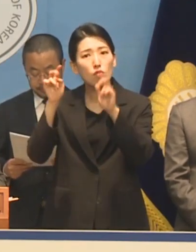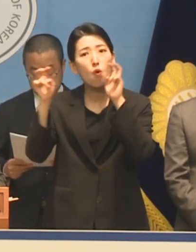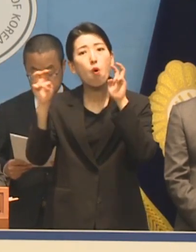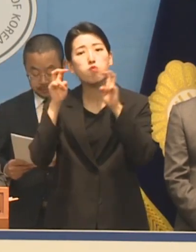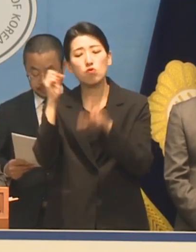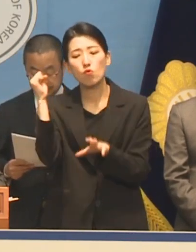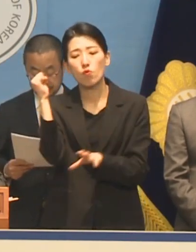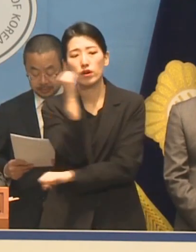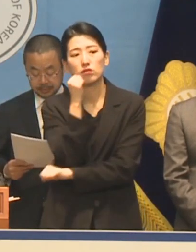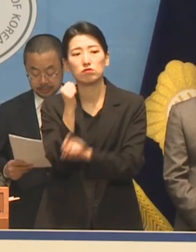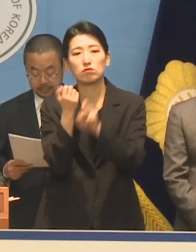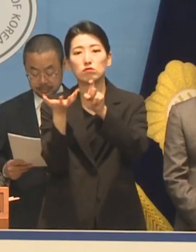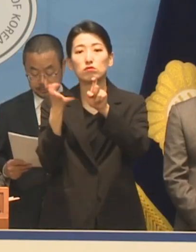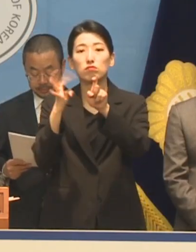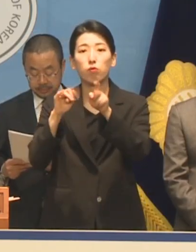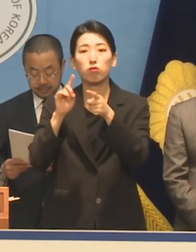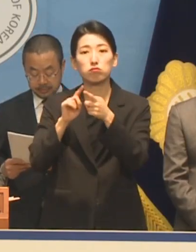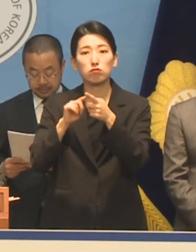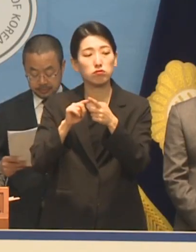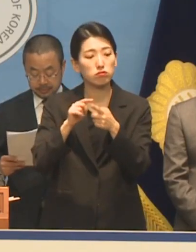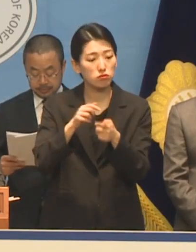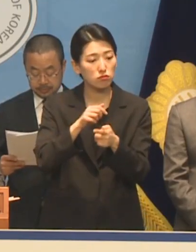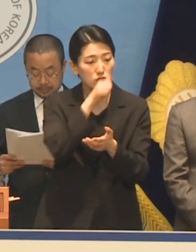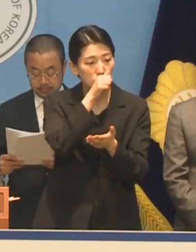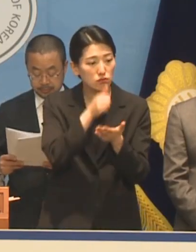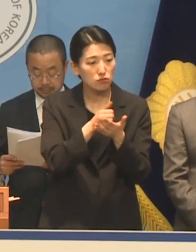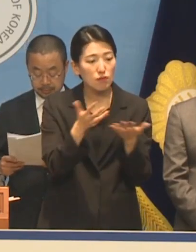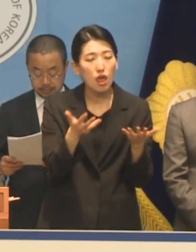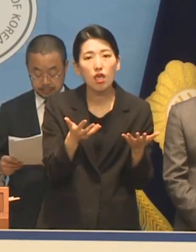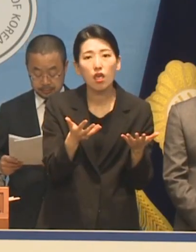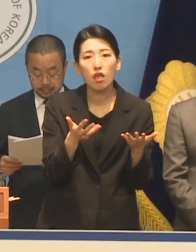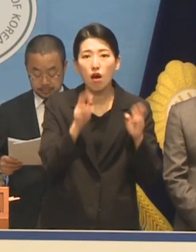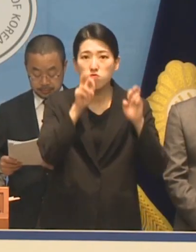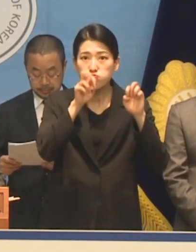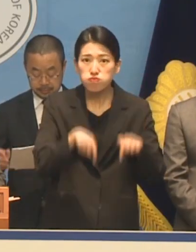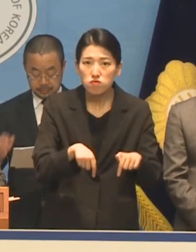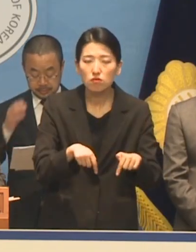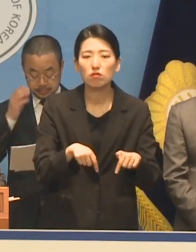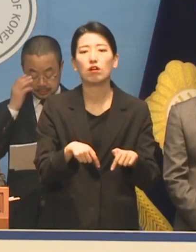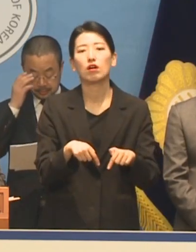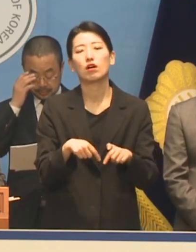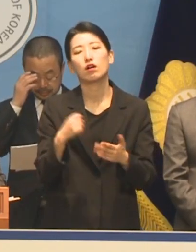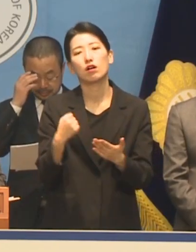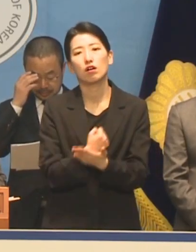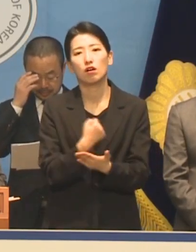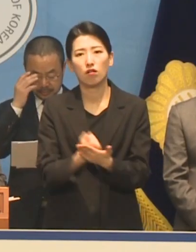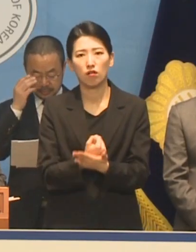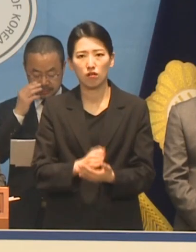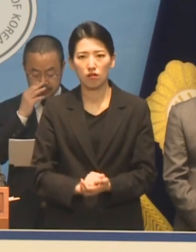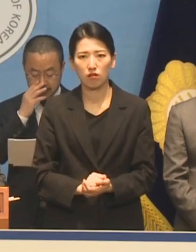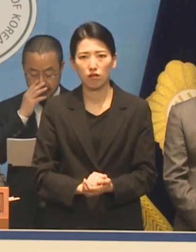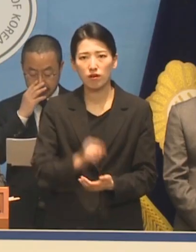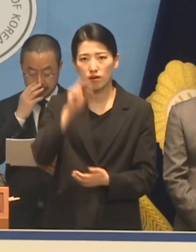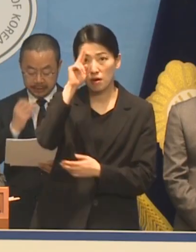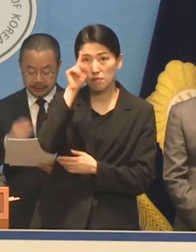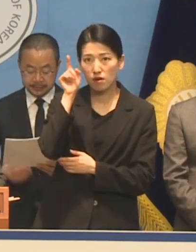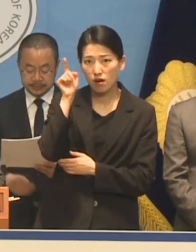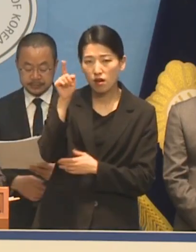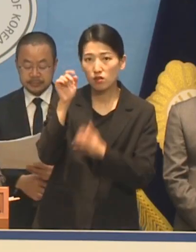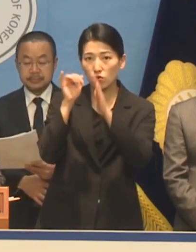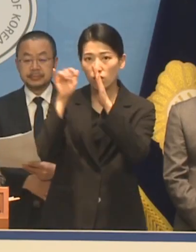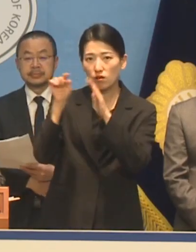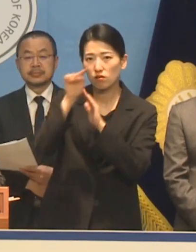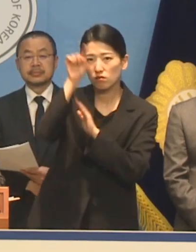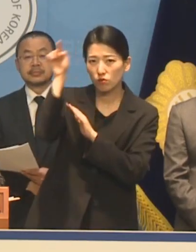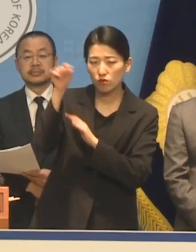원에 대해서는 사실은 인정이 안 되고 무죄로 판명이 됐는데, 실제로 박영우 회장 일가들이